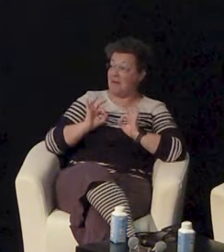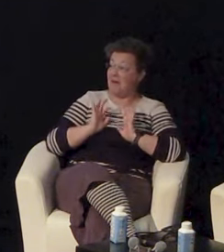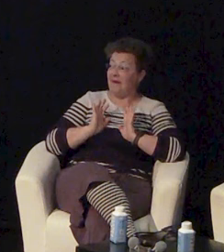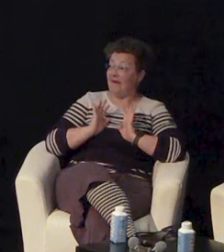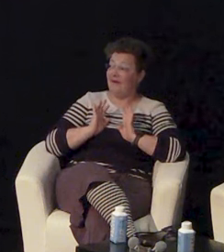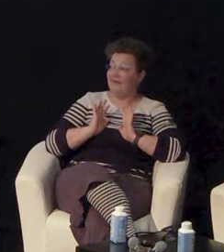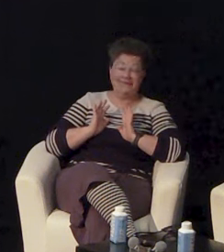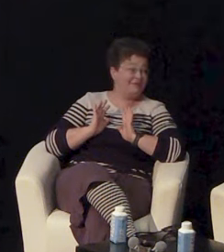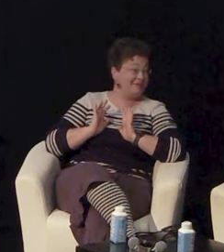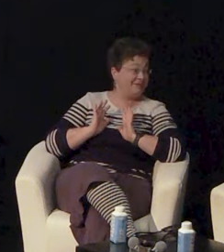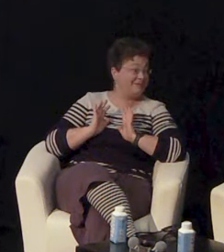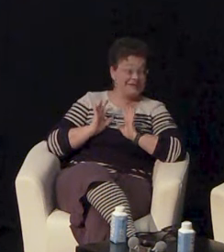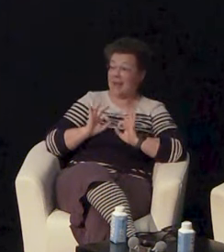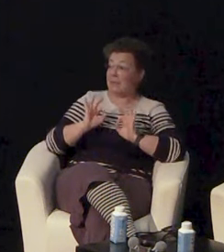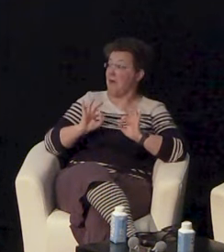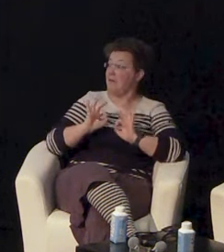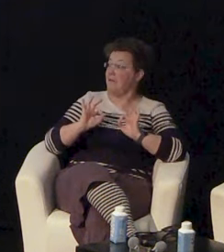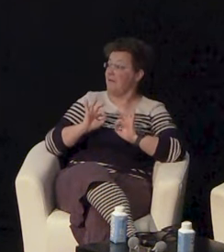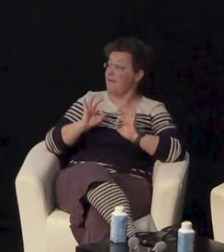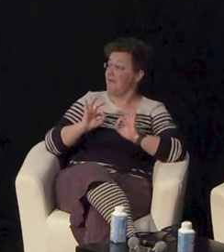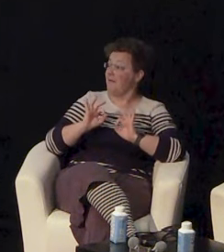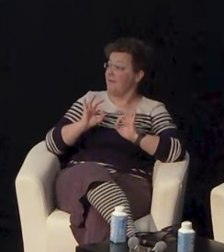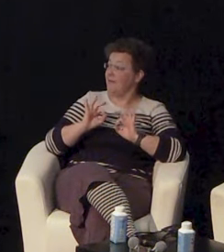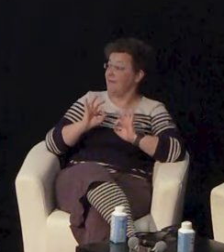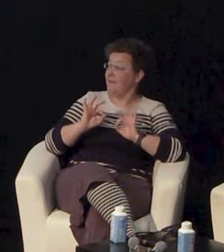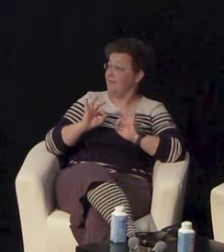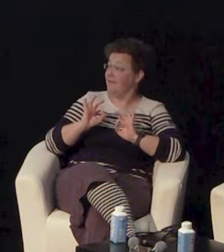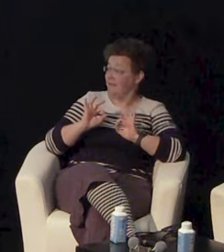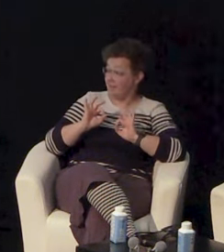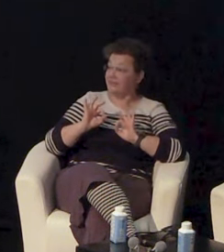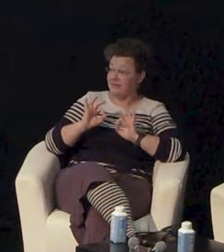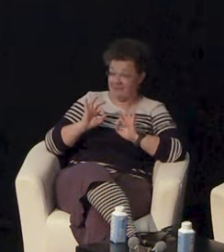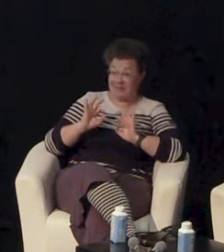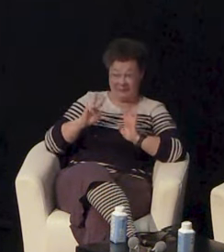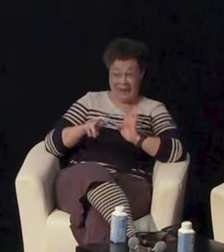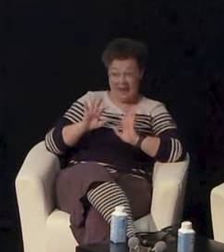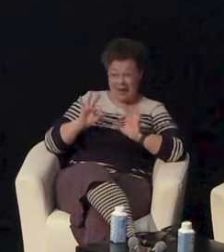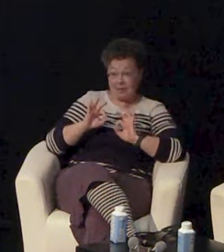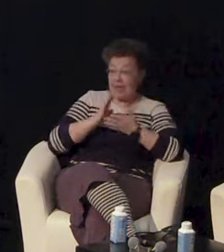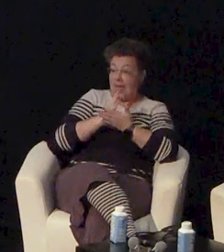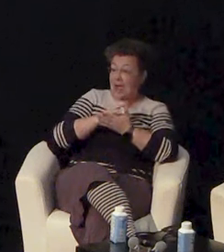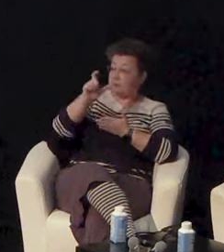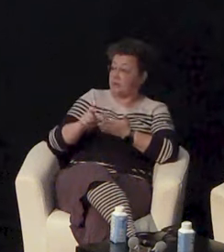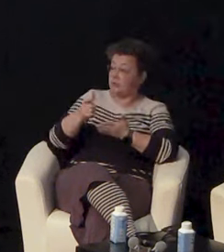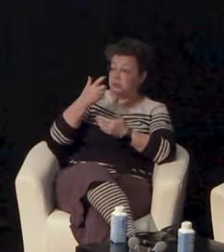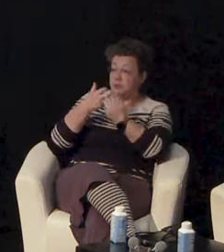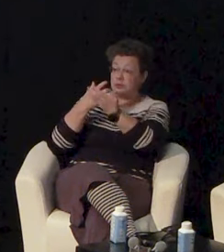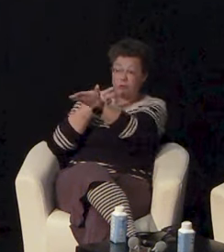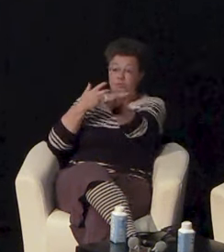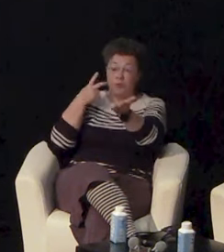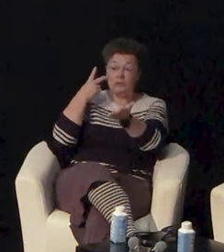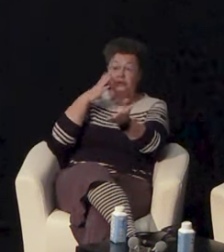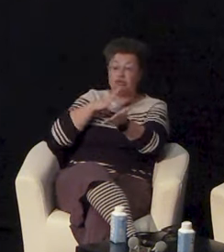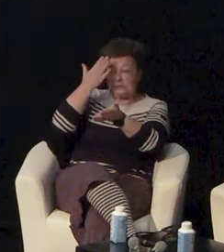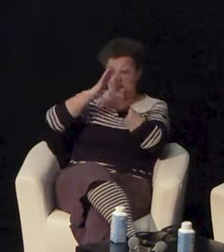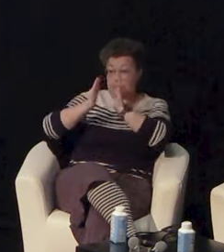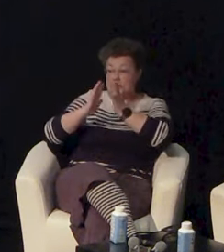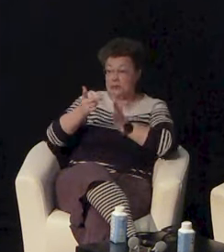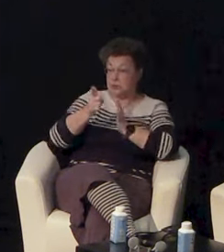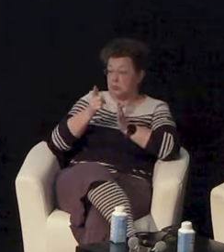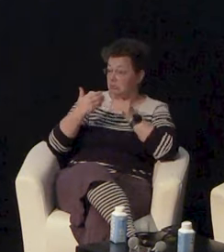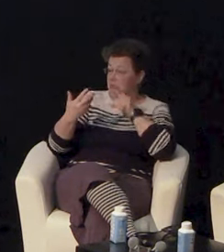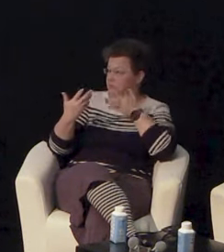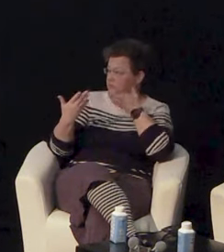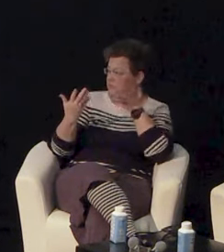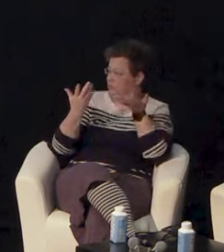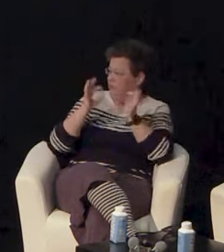fait, pour nous, entre sourds, on ne se définit pas comme personne en situation de handicap. Ce mot n'existe pas dans notre communauté. C'est-à-dire que vous